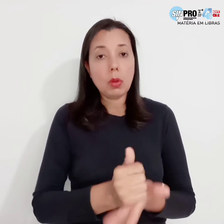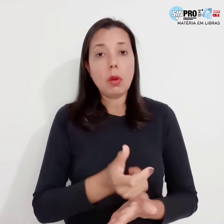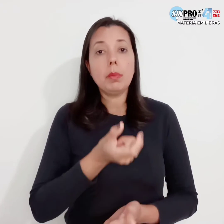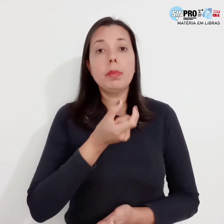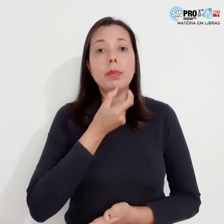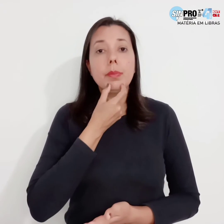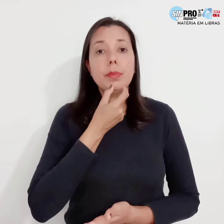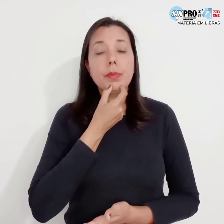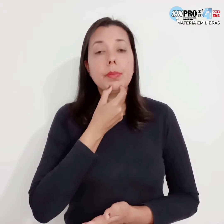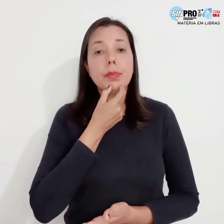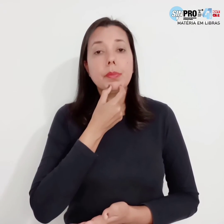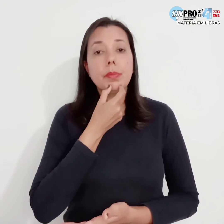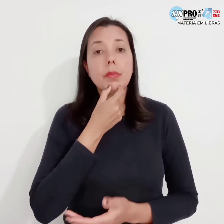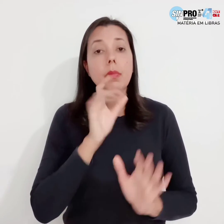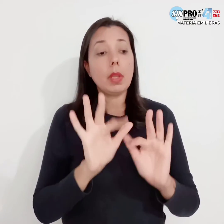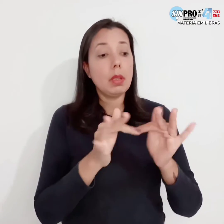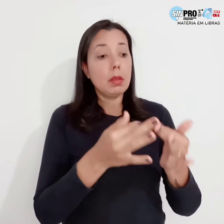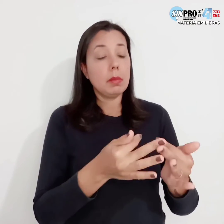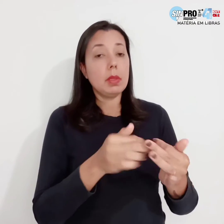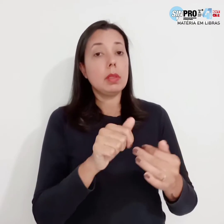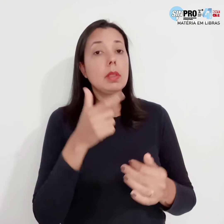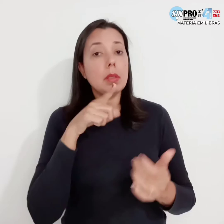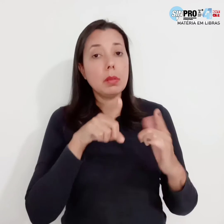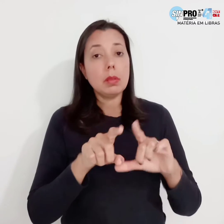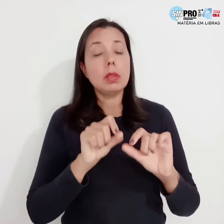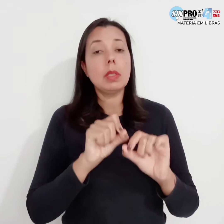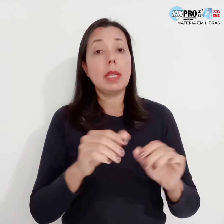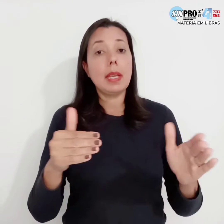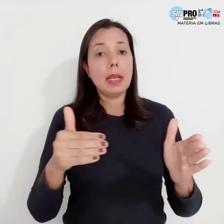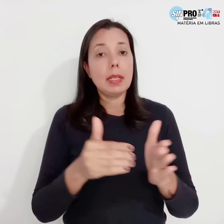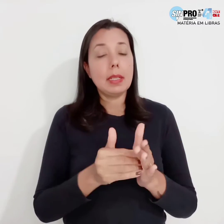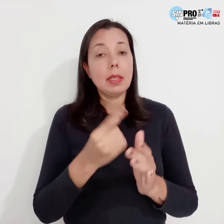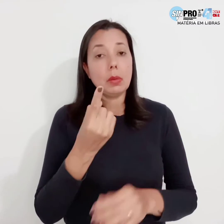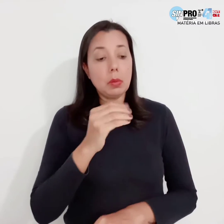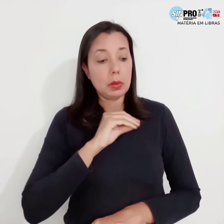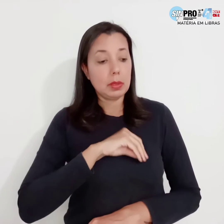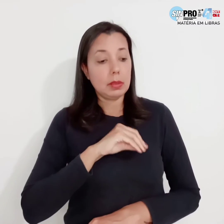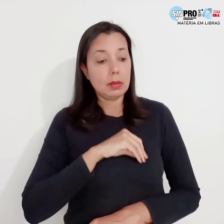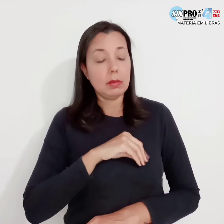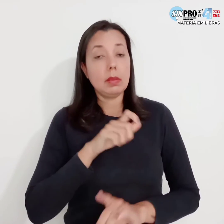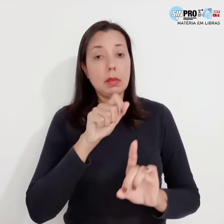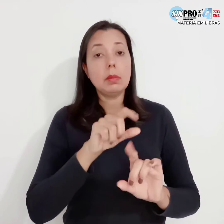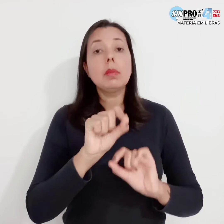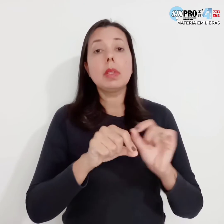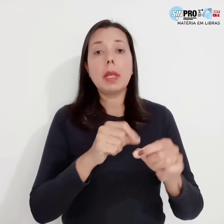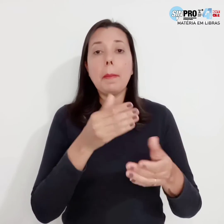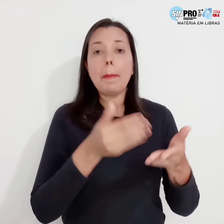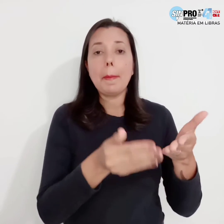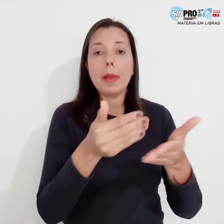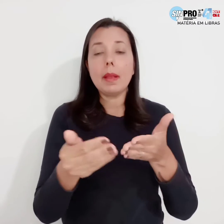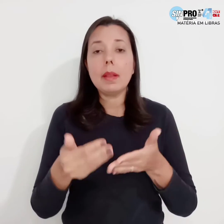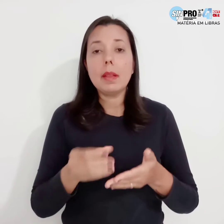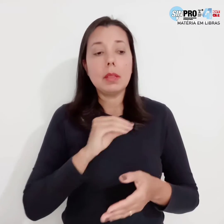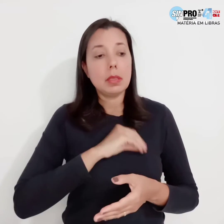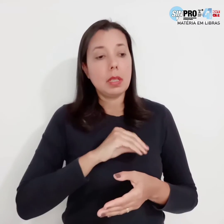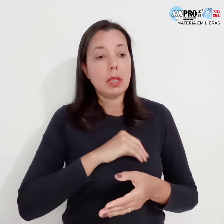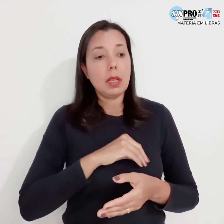neoliberal, as famílias que ganham até um salário mínimo perderam renda